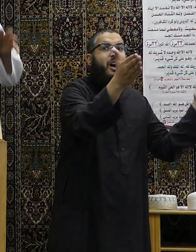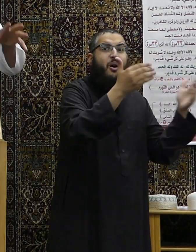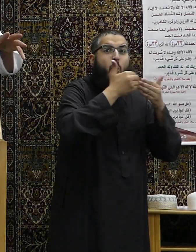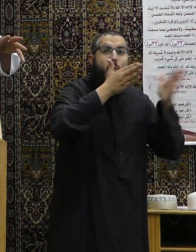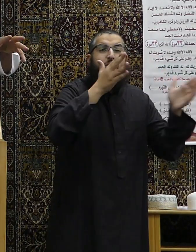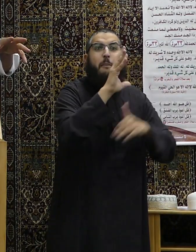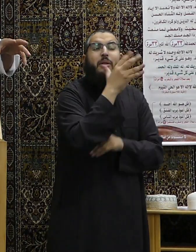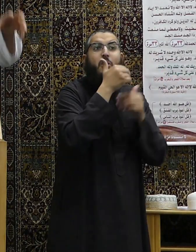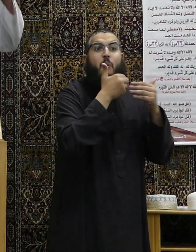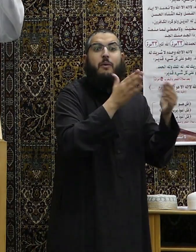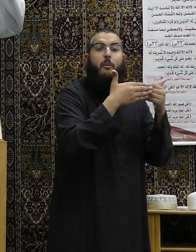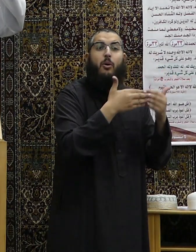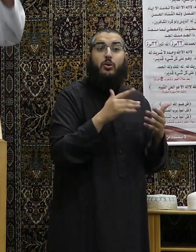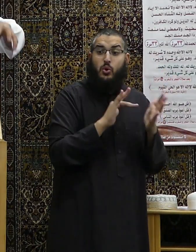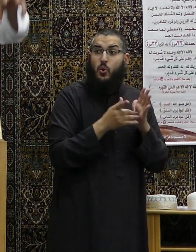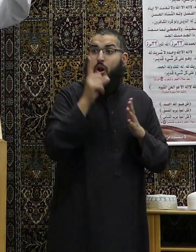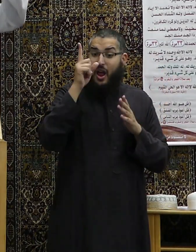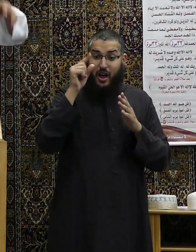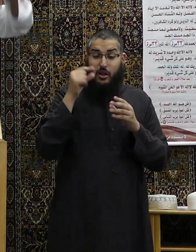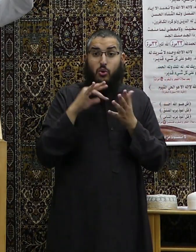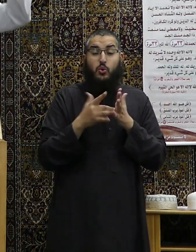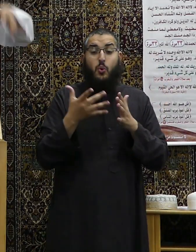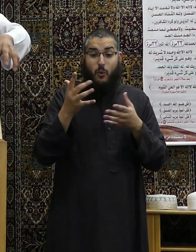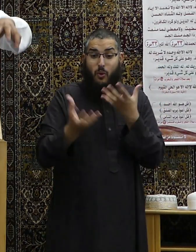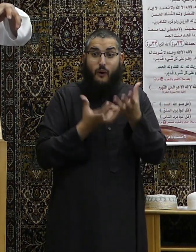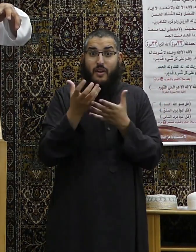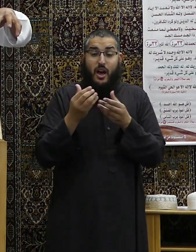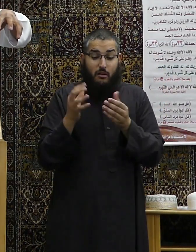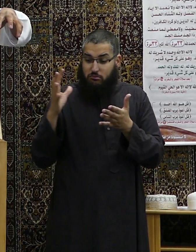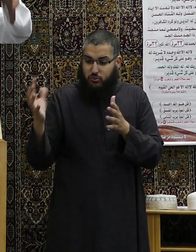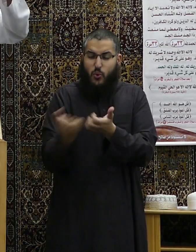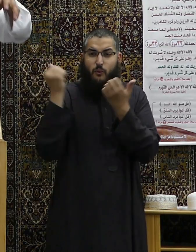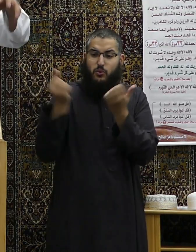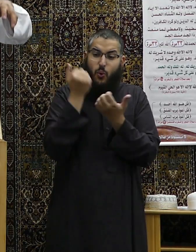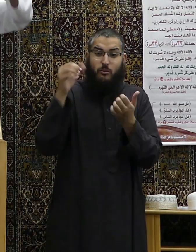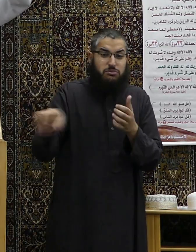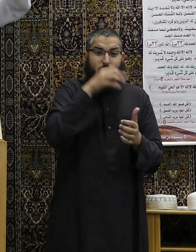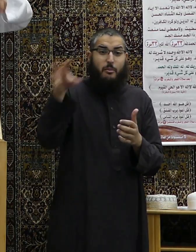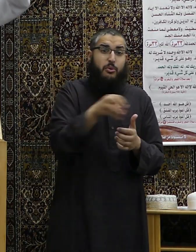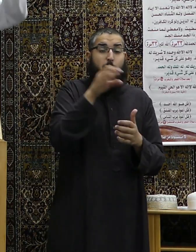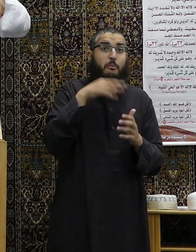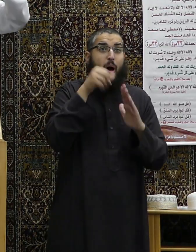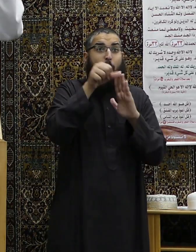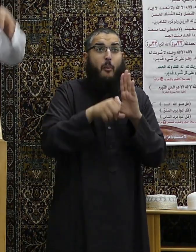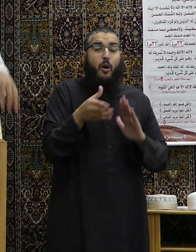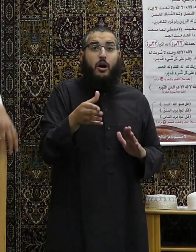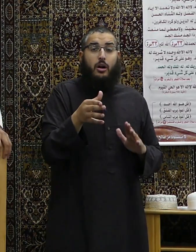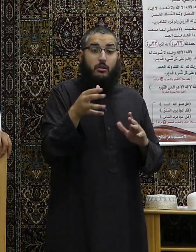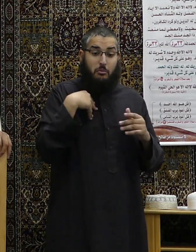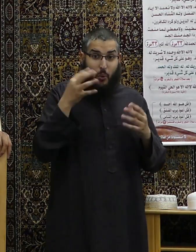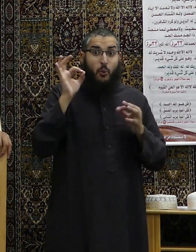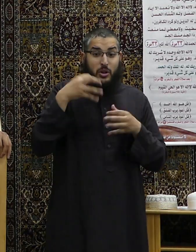Allah Ta'ala a franchi énormément de serviteurs du feu de l'enfer. Pendant ce mois, en feras-tu partie, oui ou non?